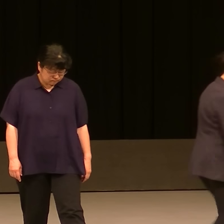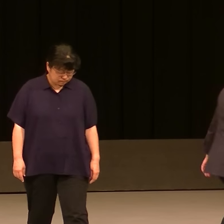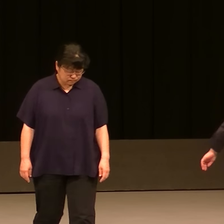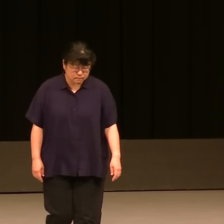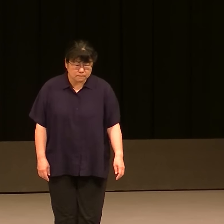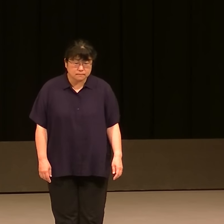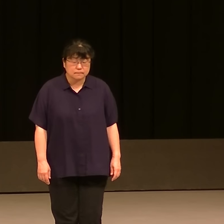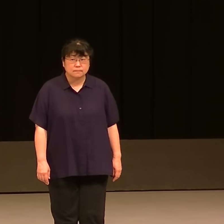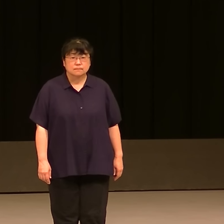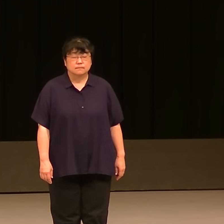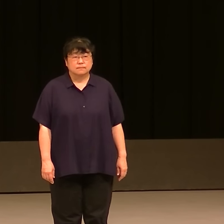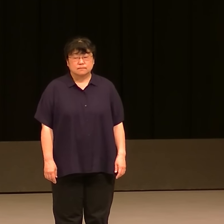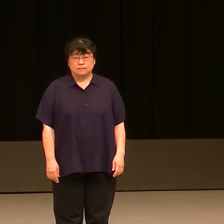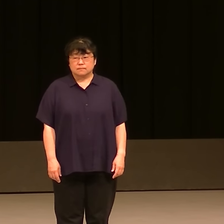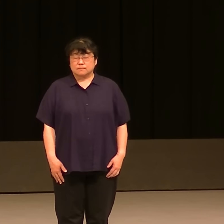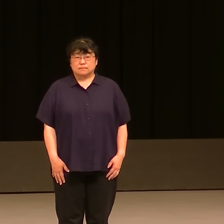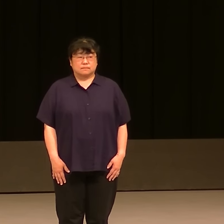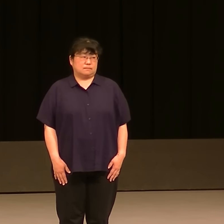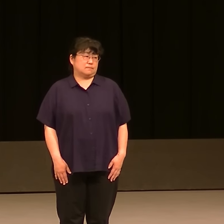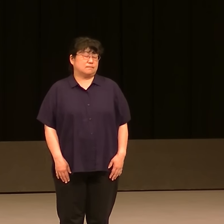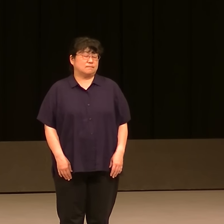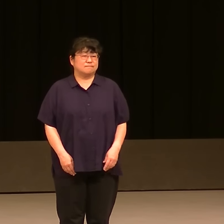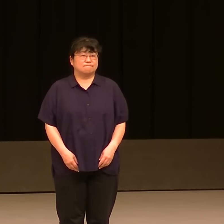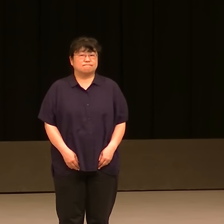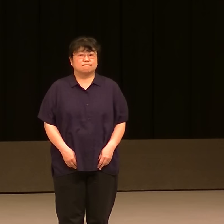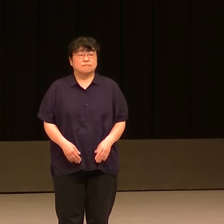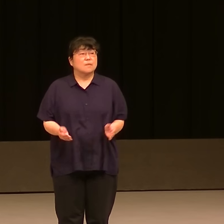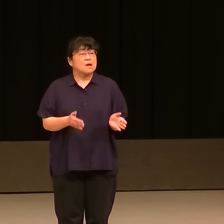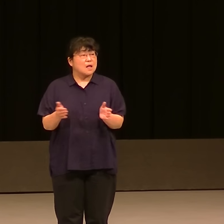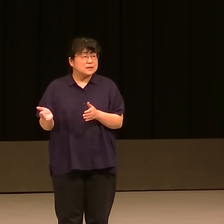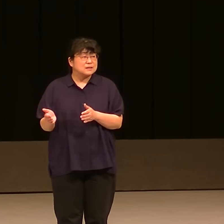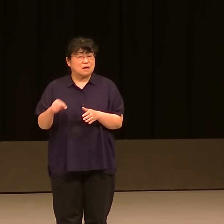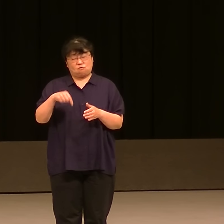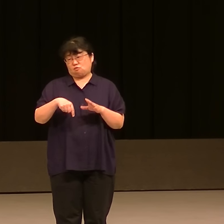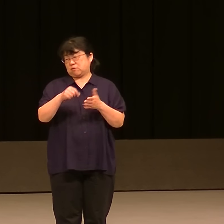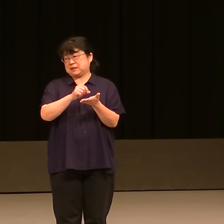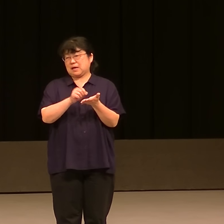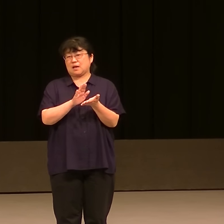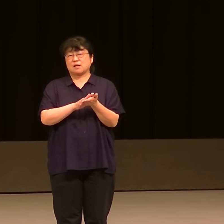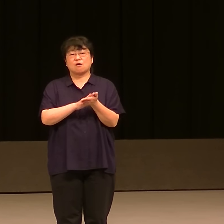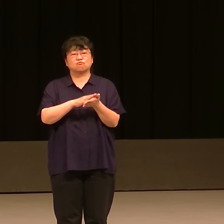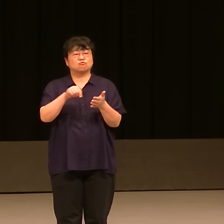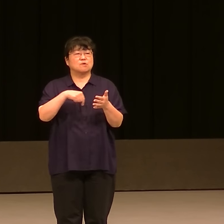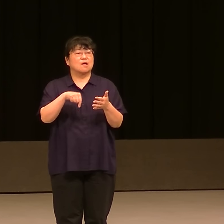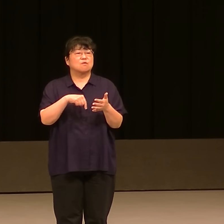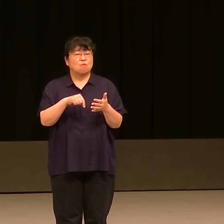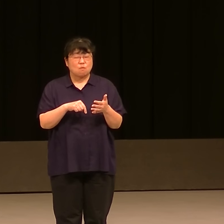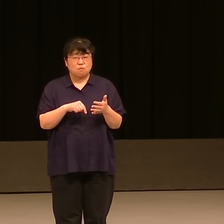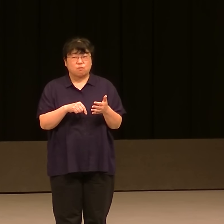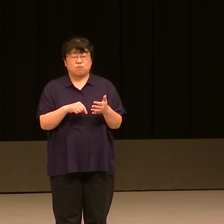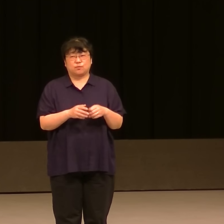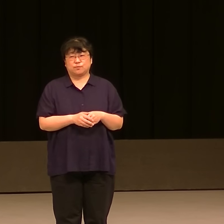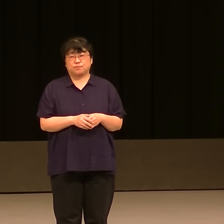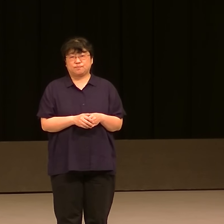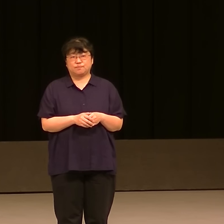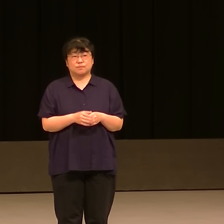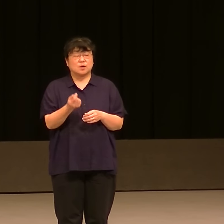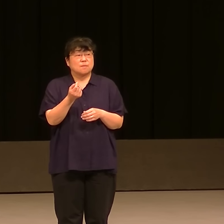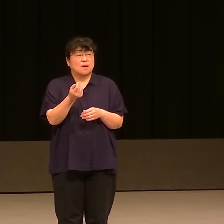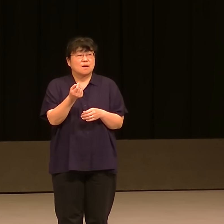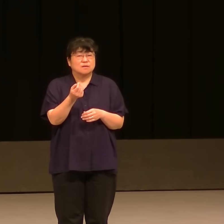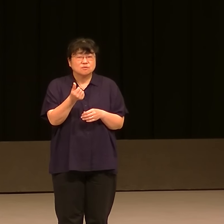ます。ということなんですが、じゃあここに書かれていることをちょ